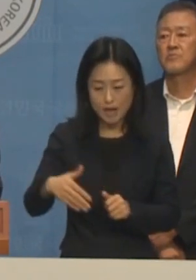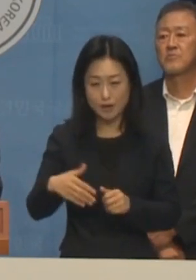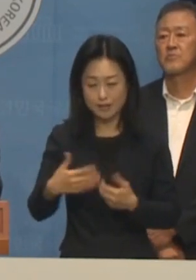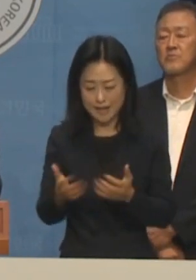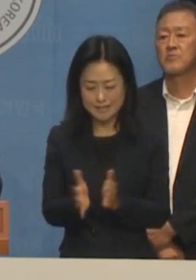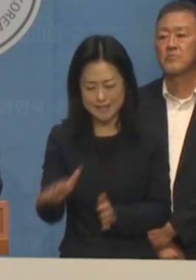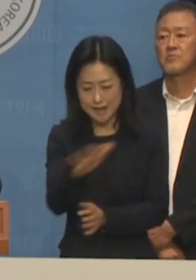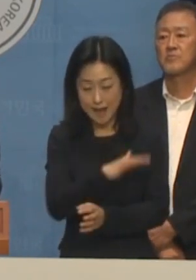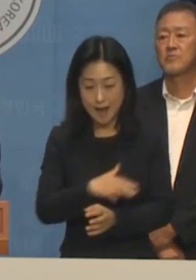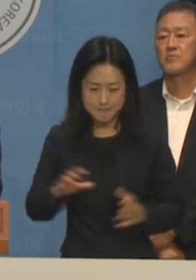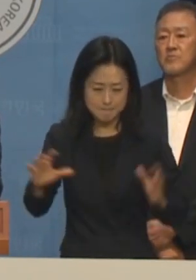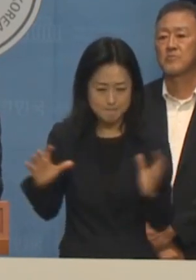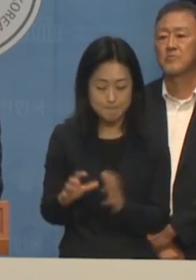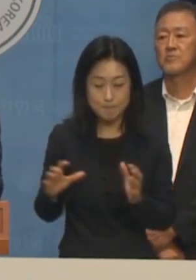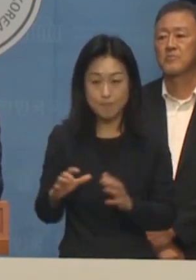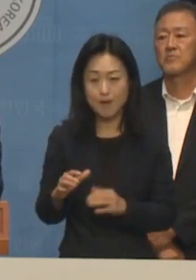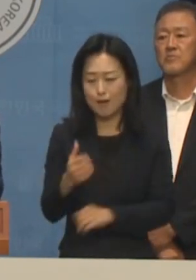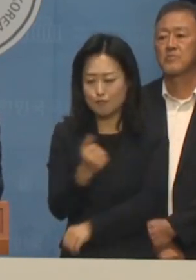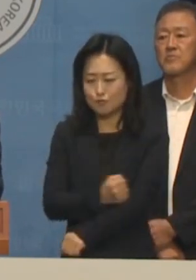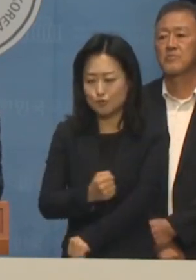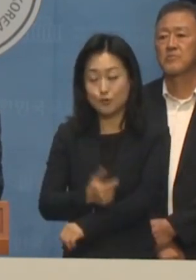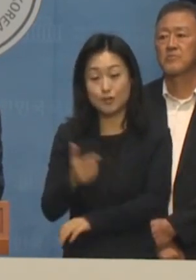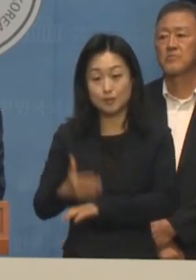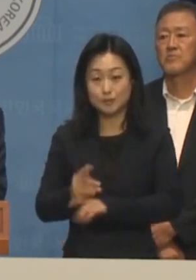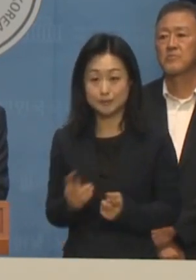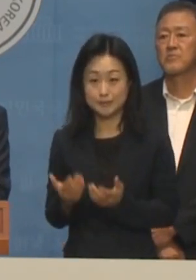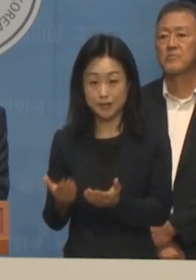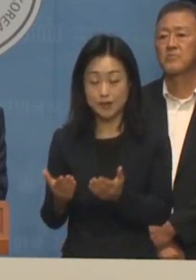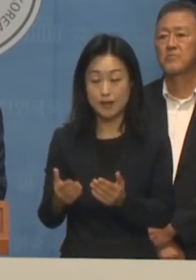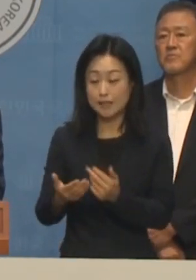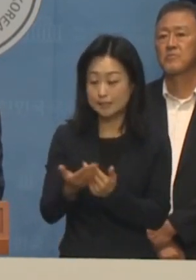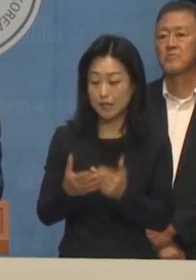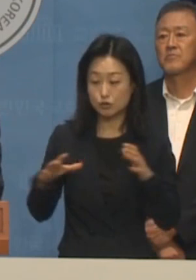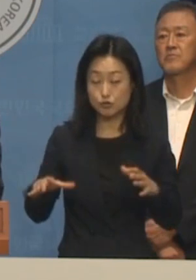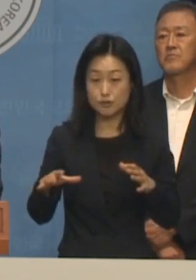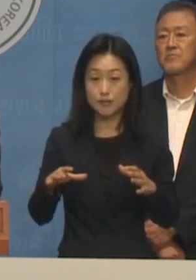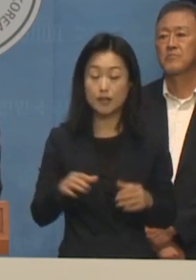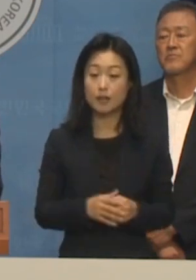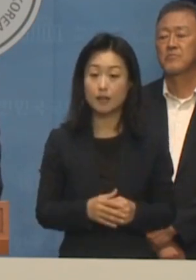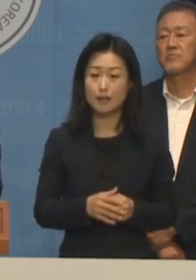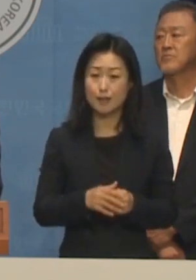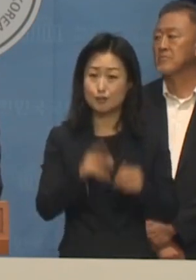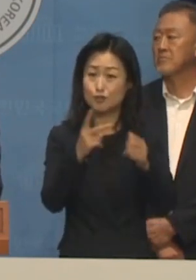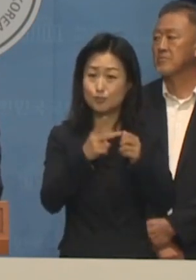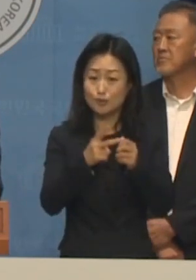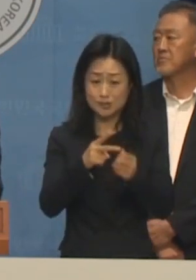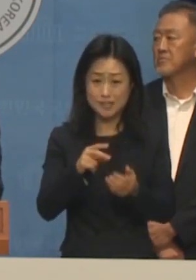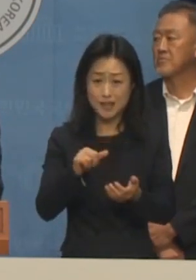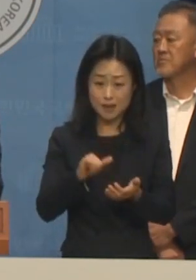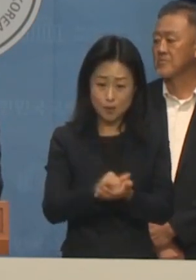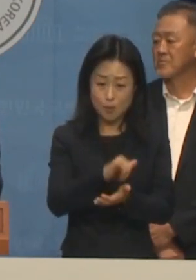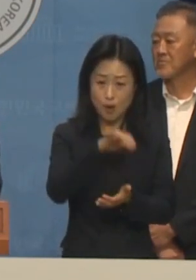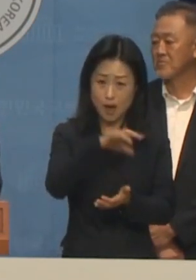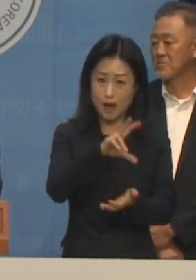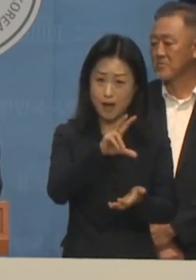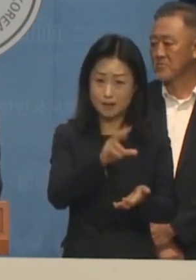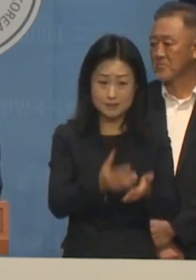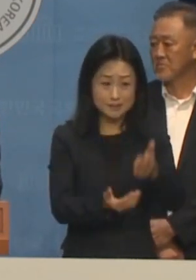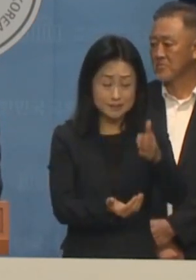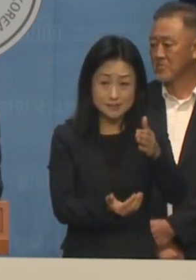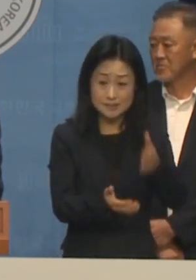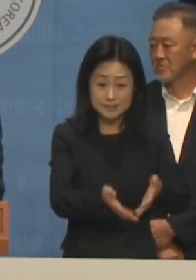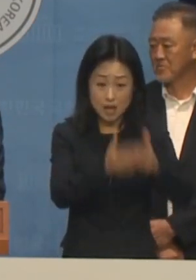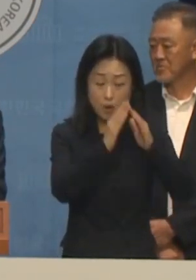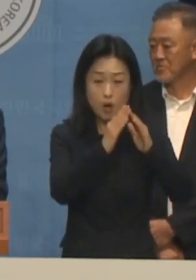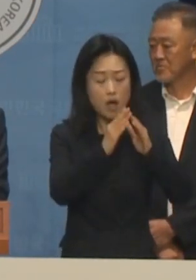노고에 깊은 감사를 드립니다. 현재 제주 제2공항 건설에는 문제가 많다고 알고 있습니다. 총